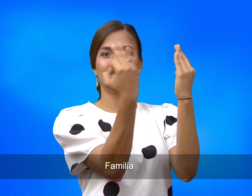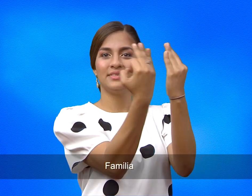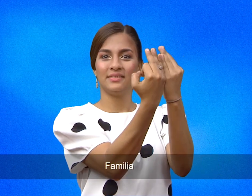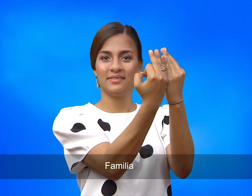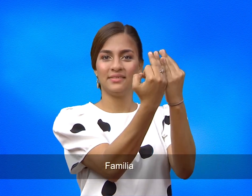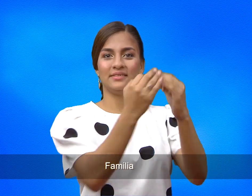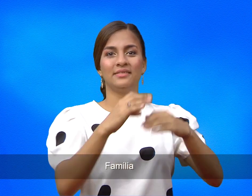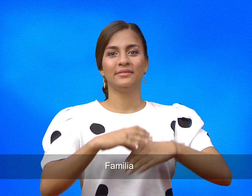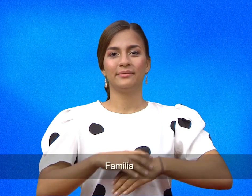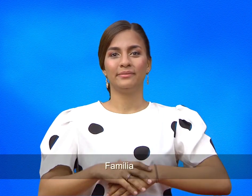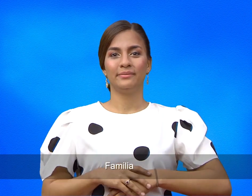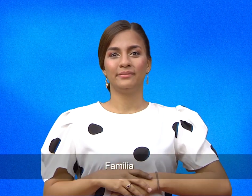Familia.